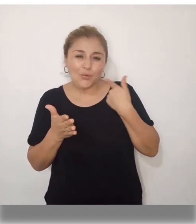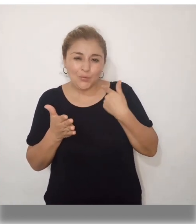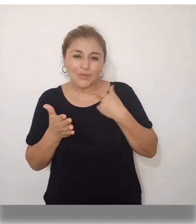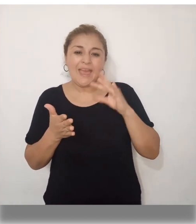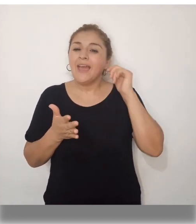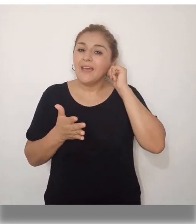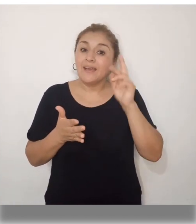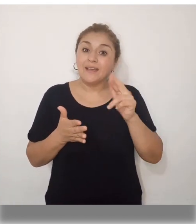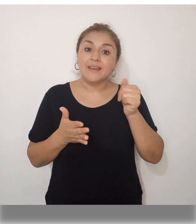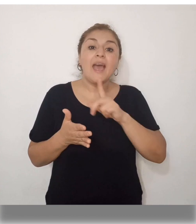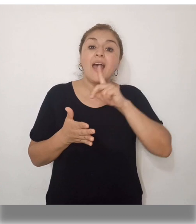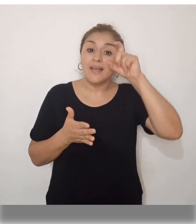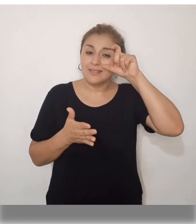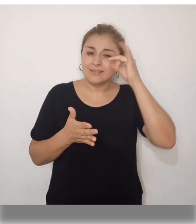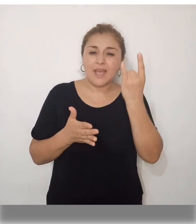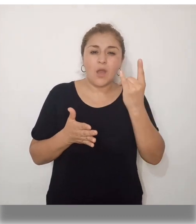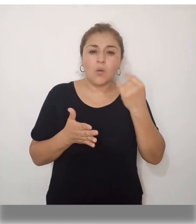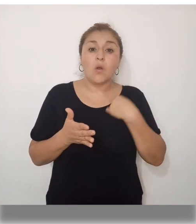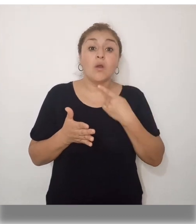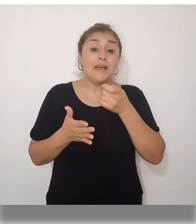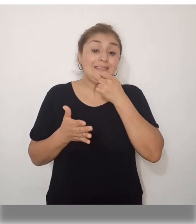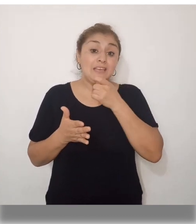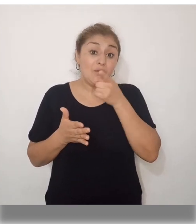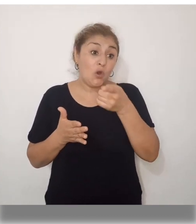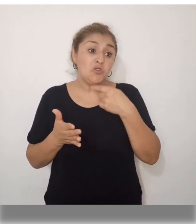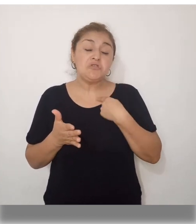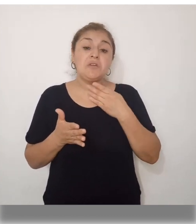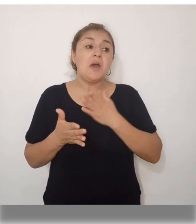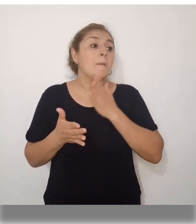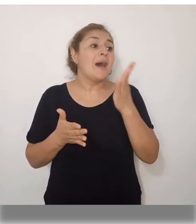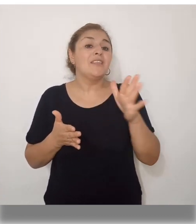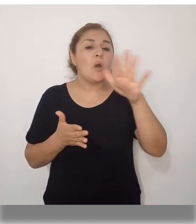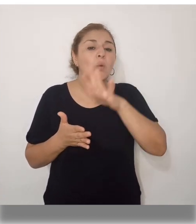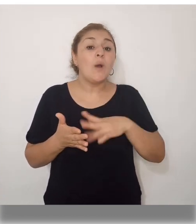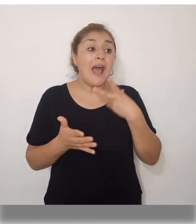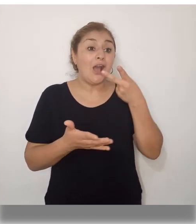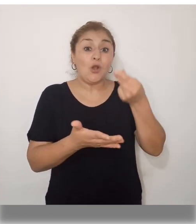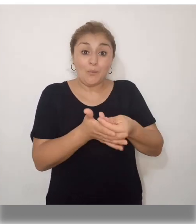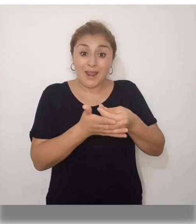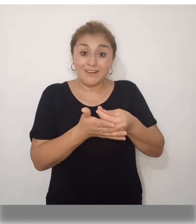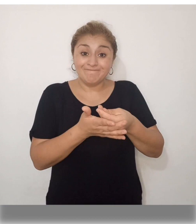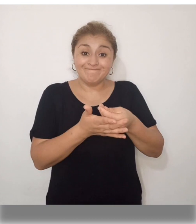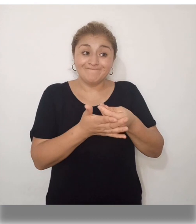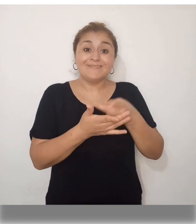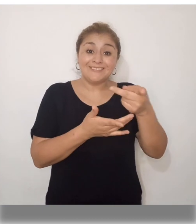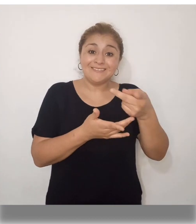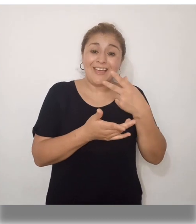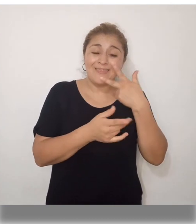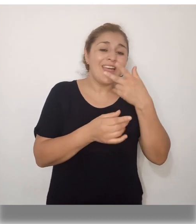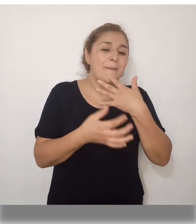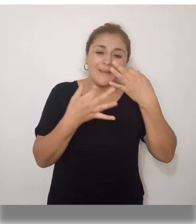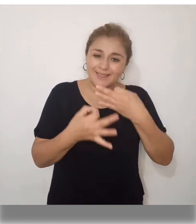mirar raro no te van a entender porque el grateus no se venden los negocios